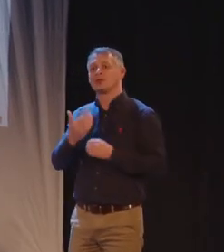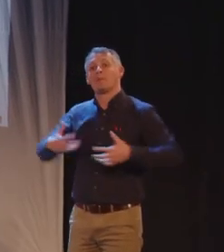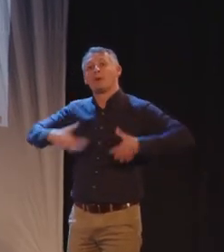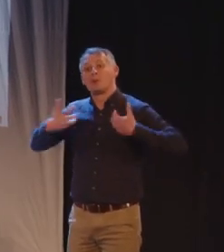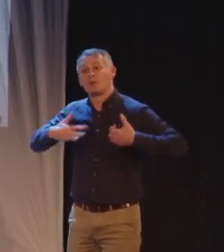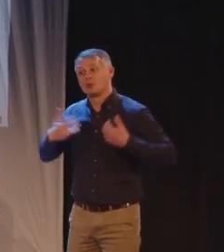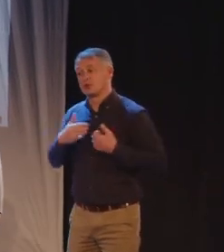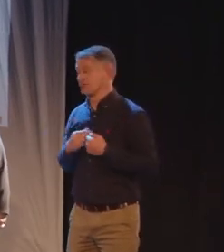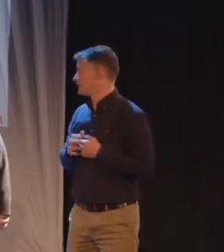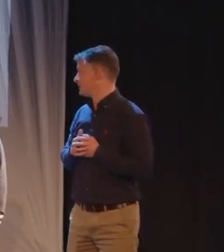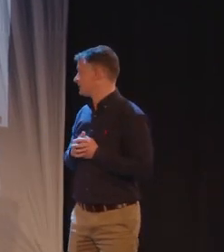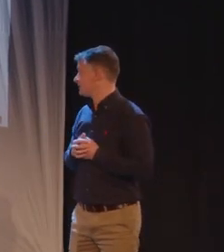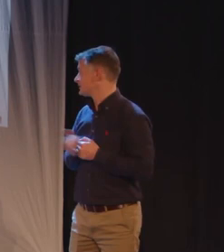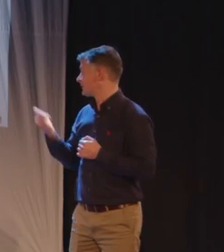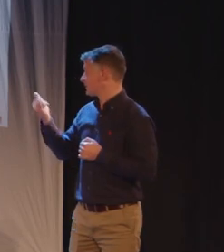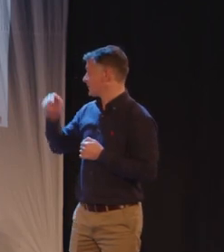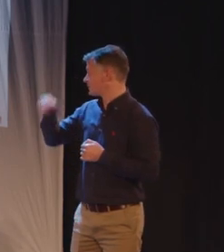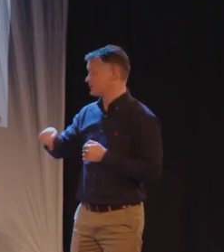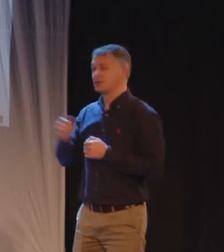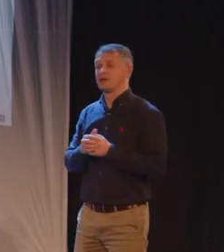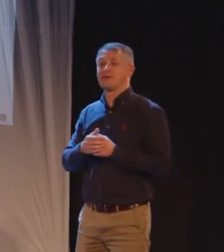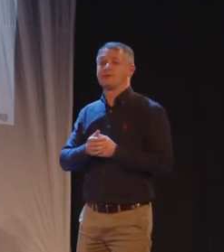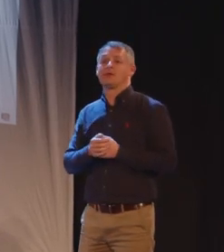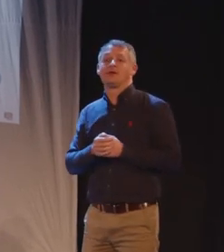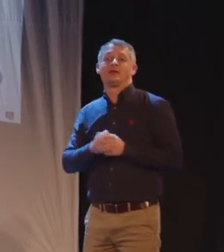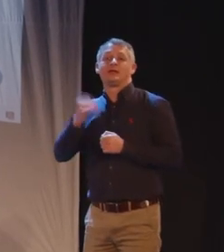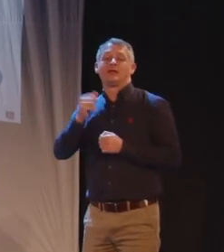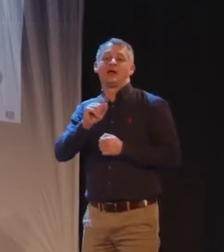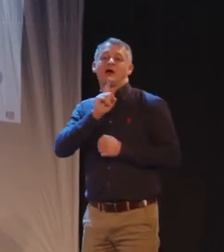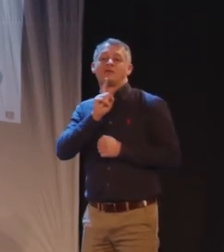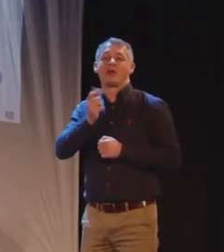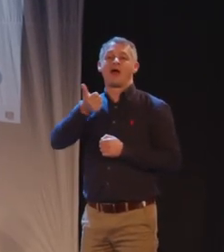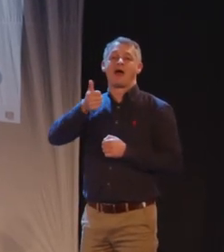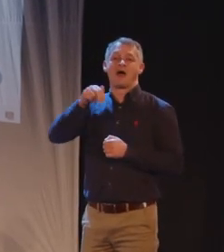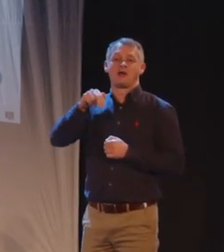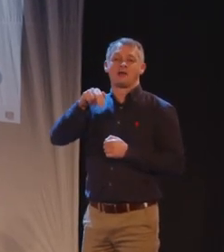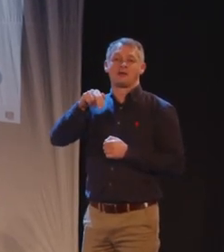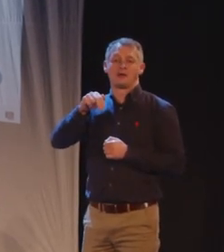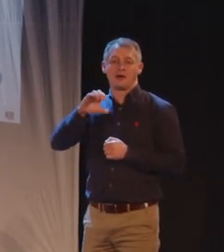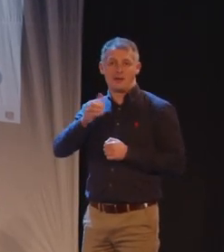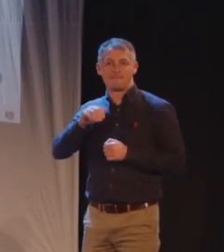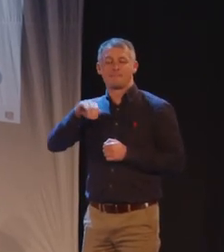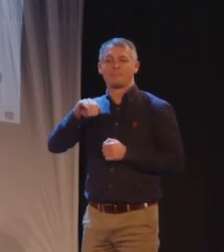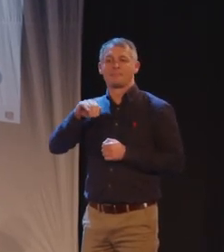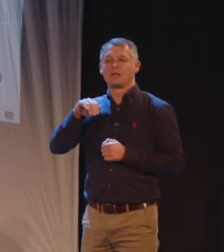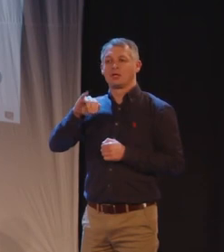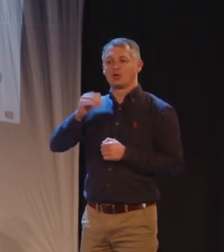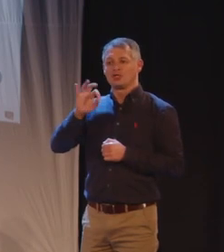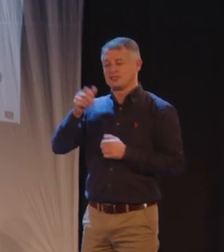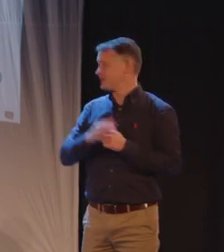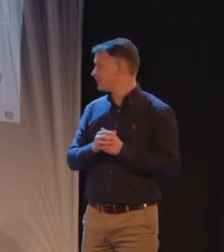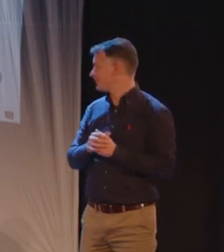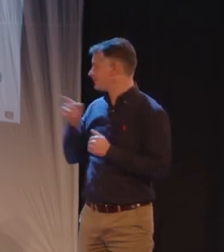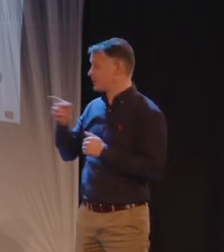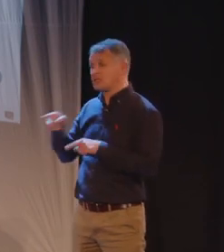Evenimente. Numele meu este Ana Maria Ioniță, dar între prieteni sunt Anca. Eu lucrez la Teatru Masca momentan, sunt